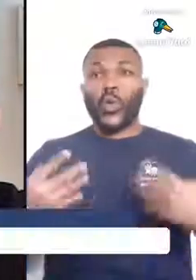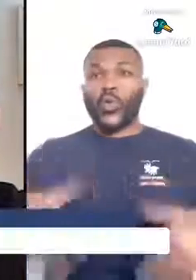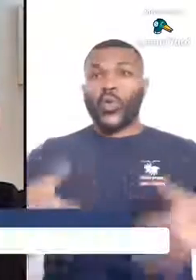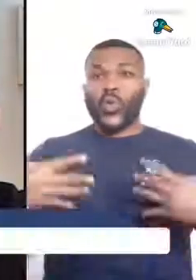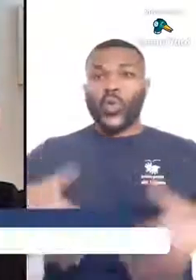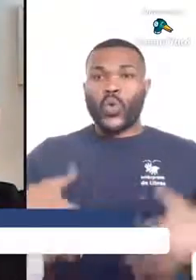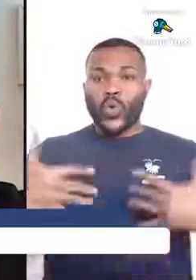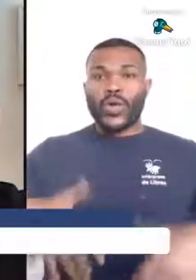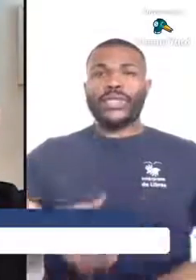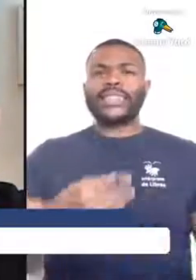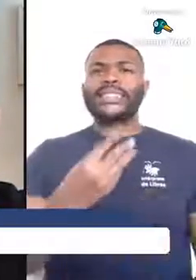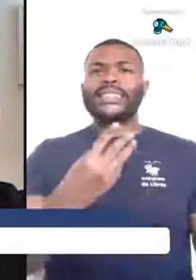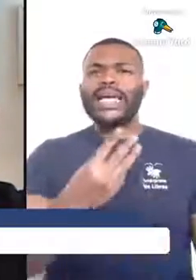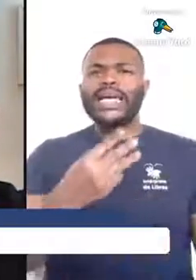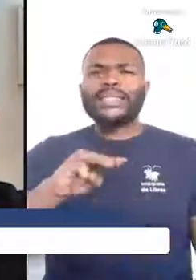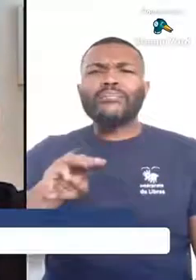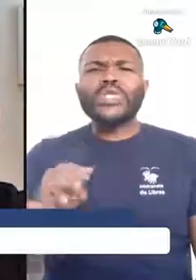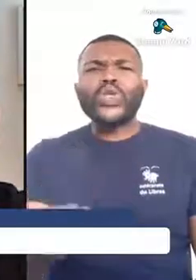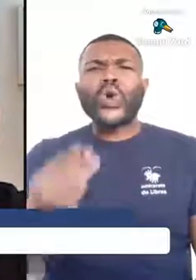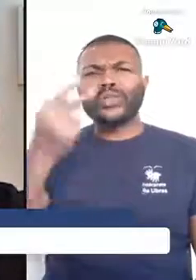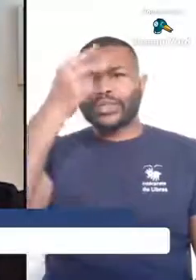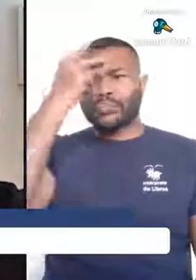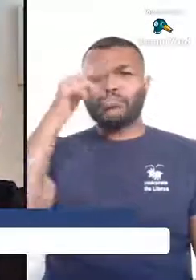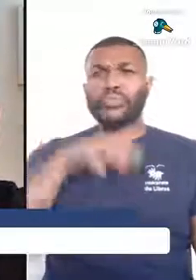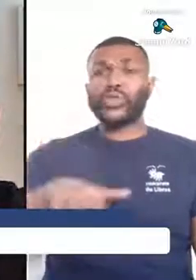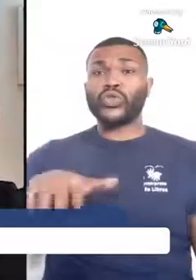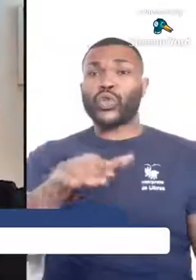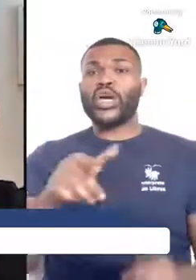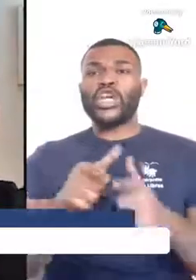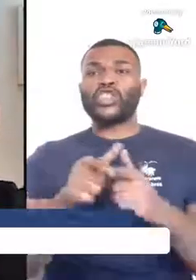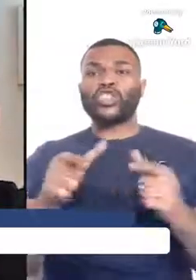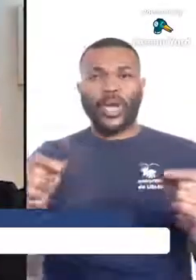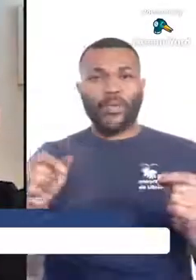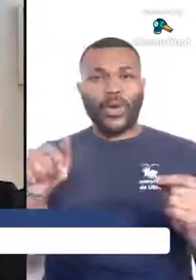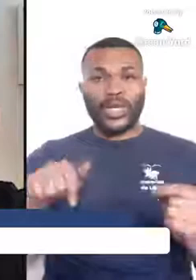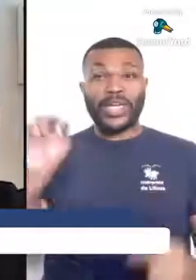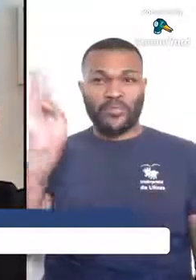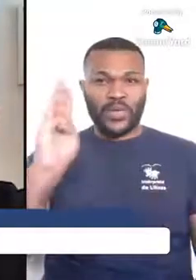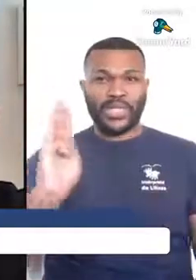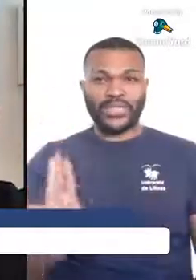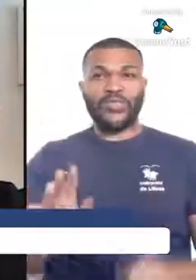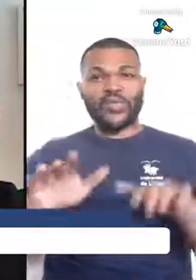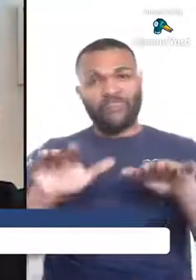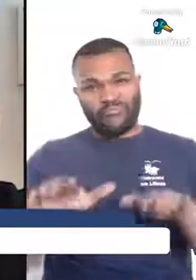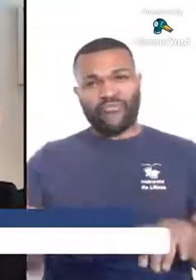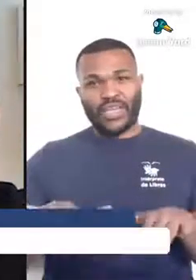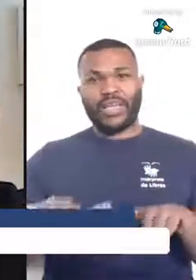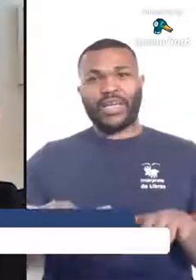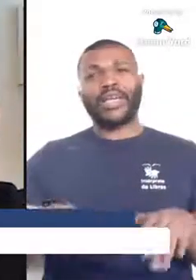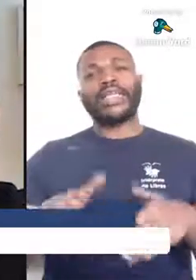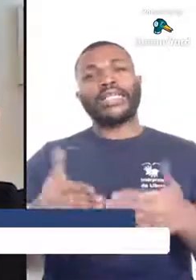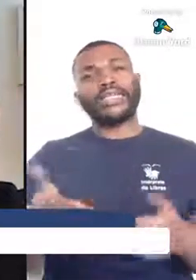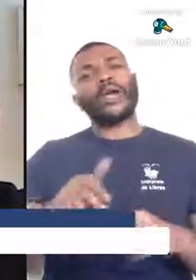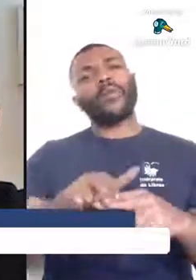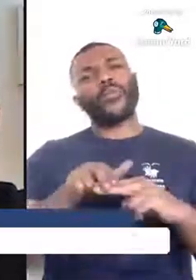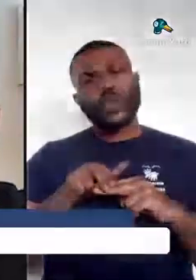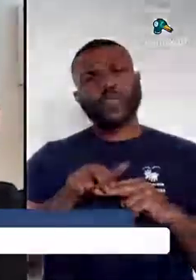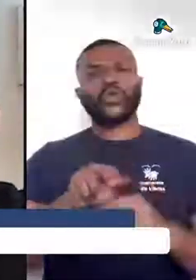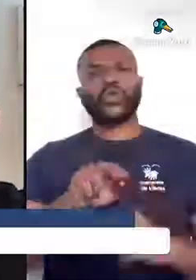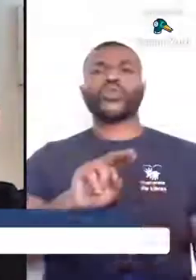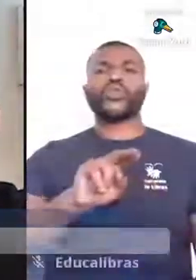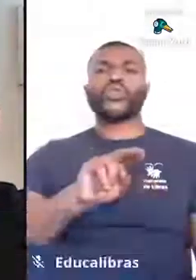3 milhões de pessoas. Então essa é uma das razões pelas quais a Japan House foi estabelecida